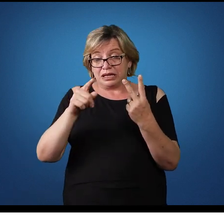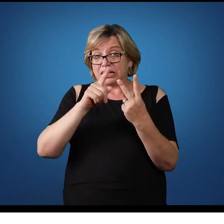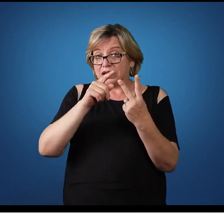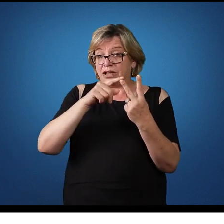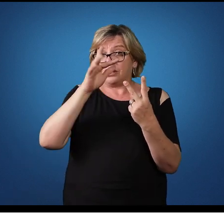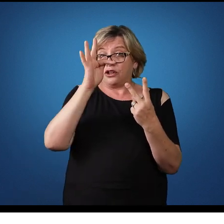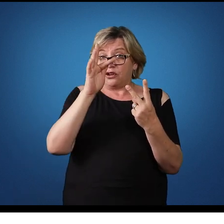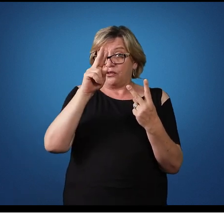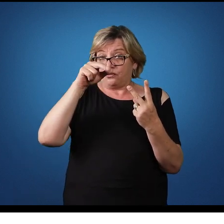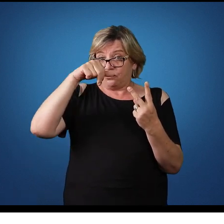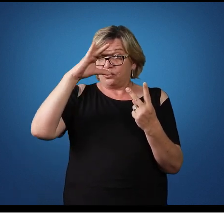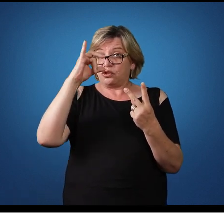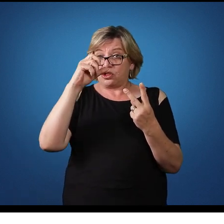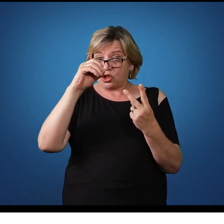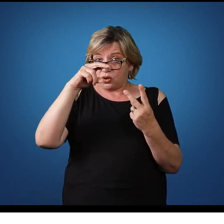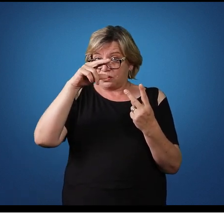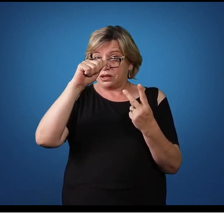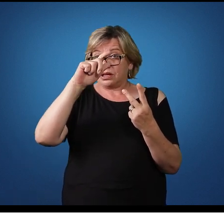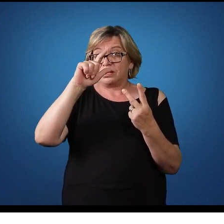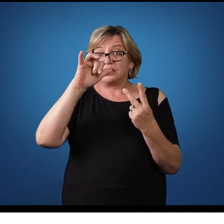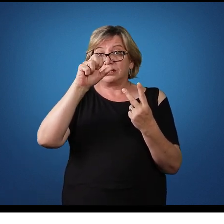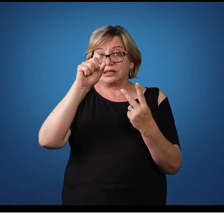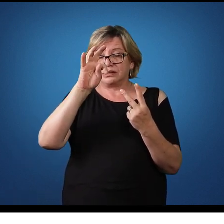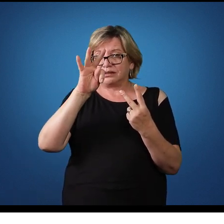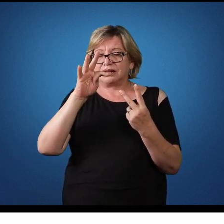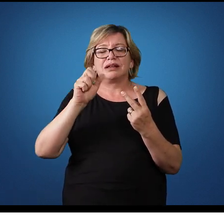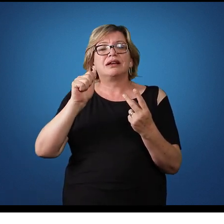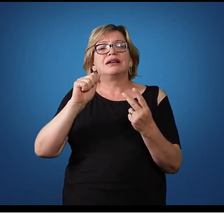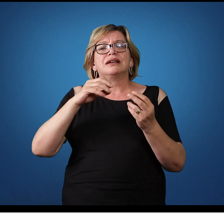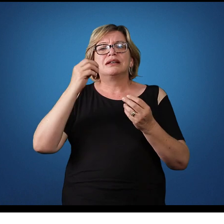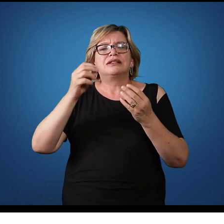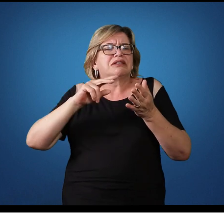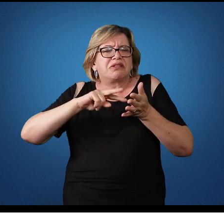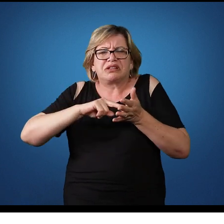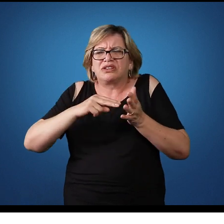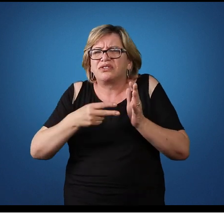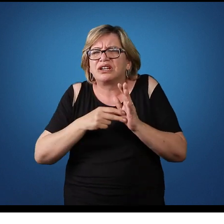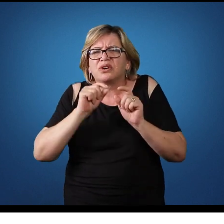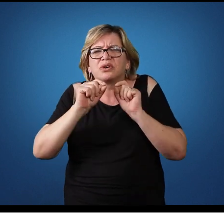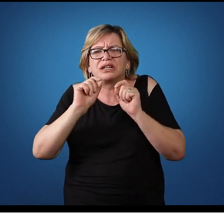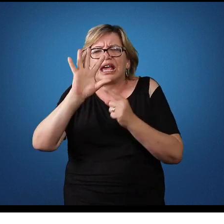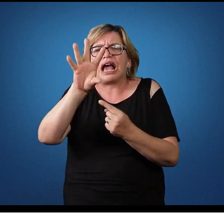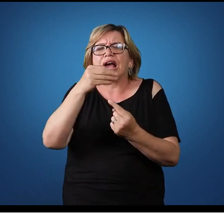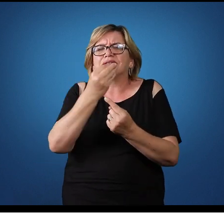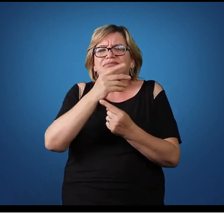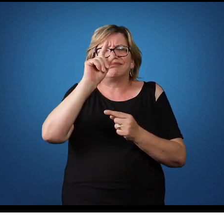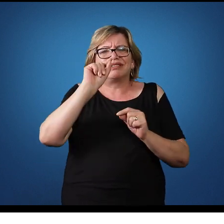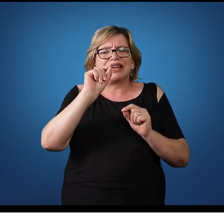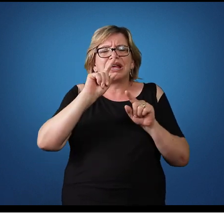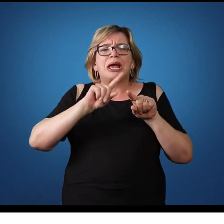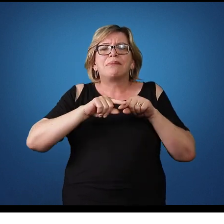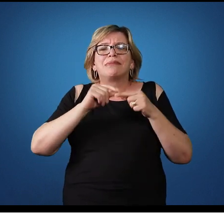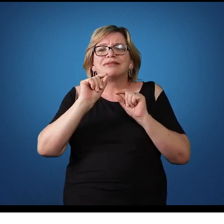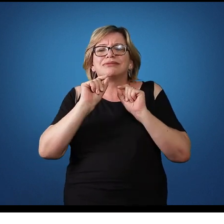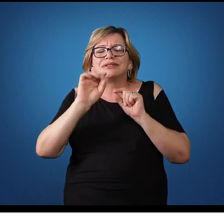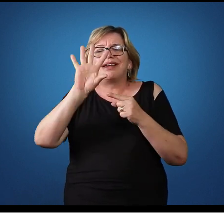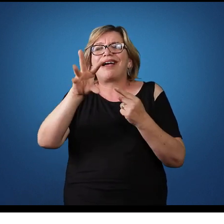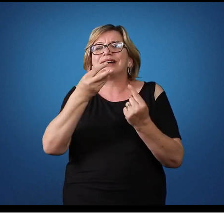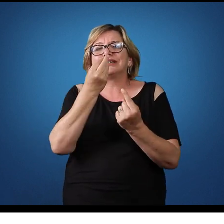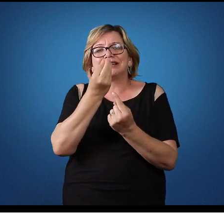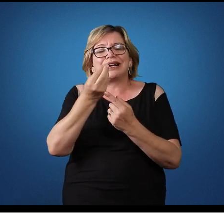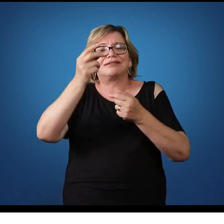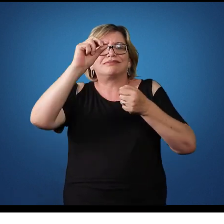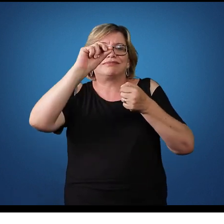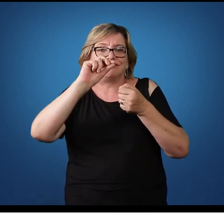funcionalistas identificam não aquilo que a arte é, mas aquilo que a arte faz como determinante para que a gente possa